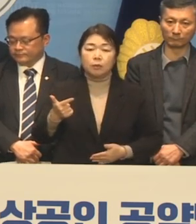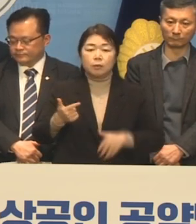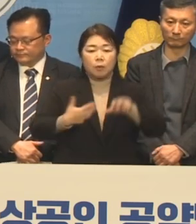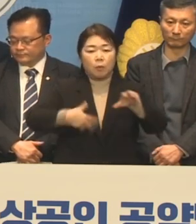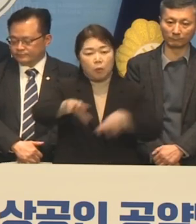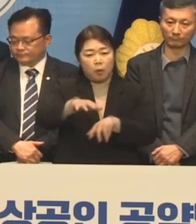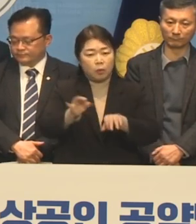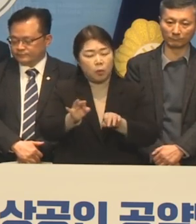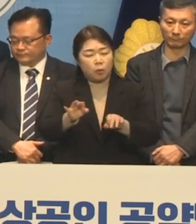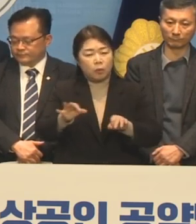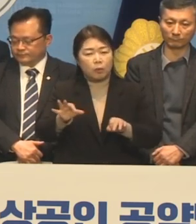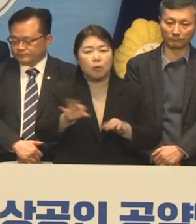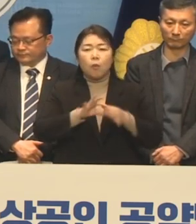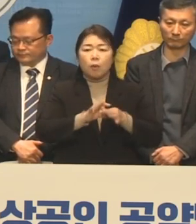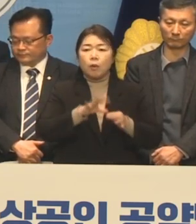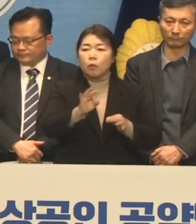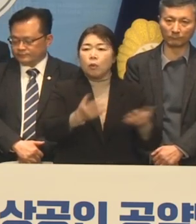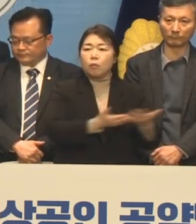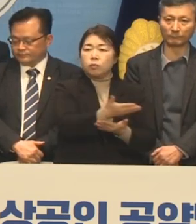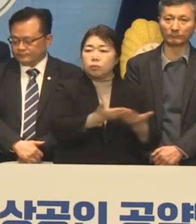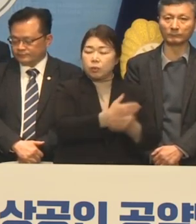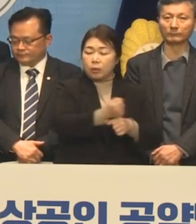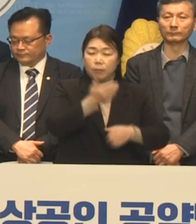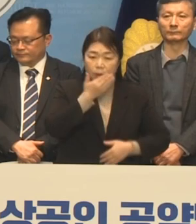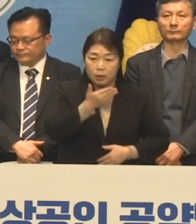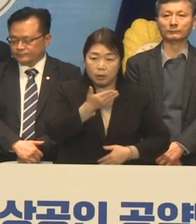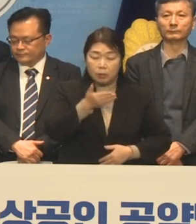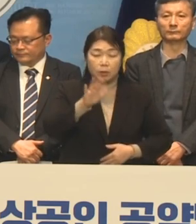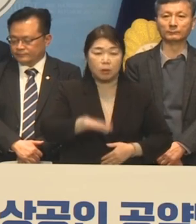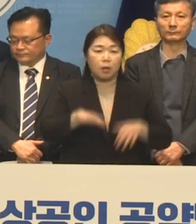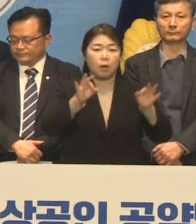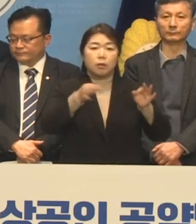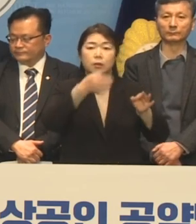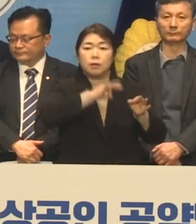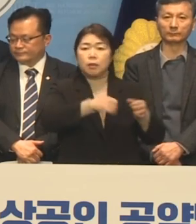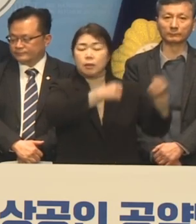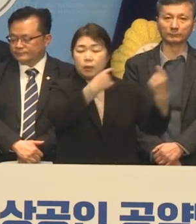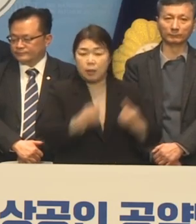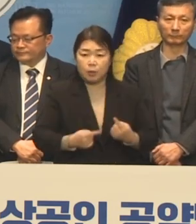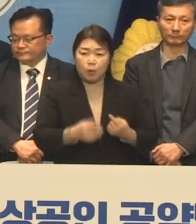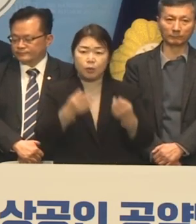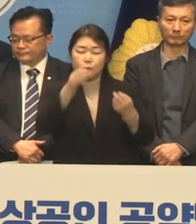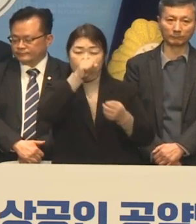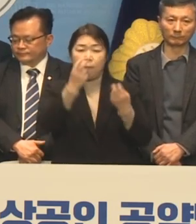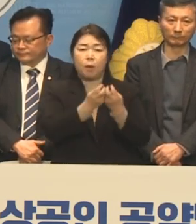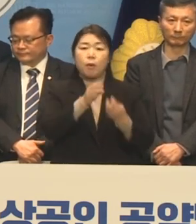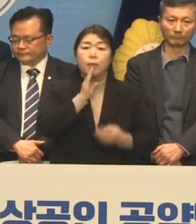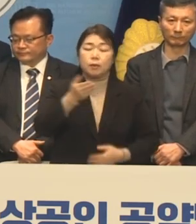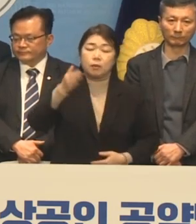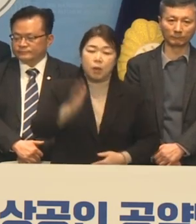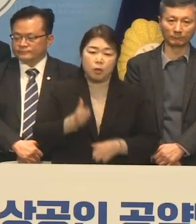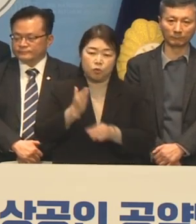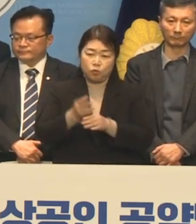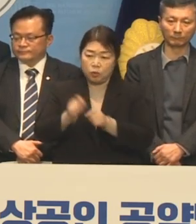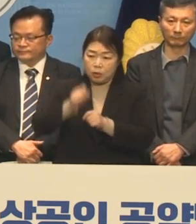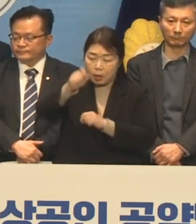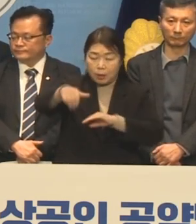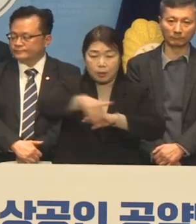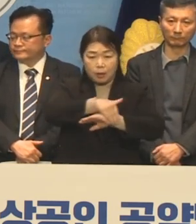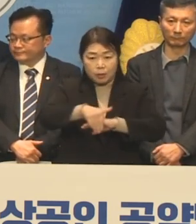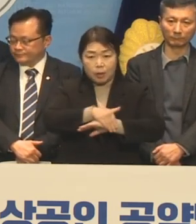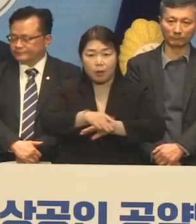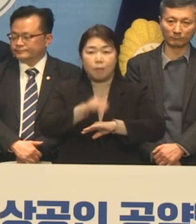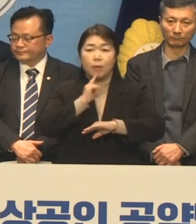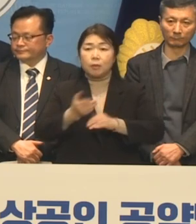그래서 저는 금리 인하도 좋은 방법이 될 수 있지만 그것은 당장의 방법이고 중장기 대책으로 제가